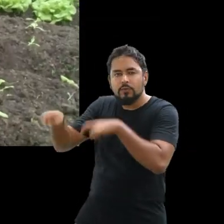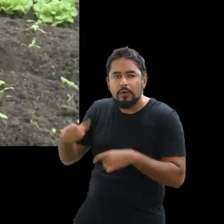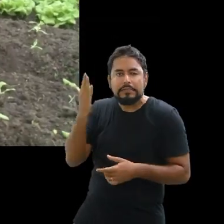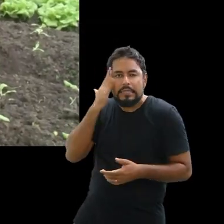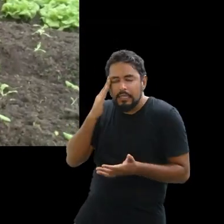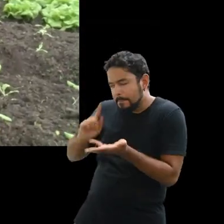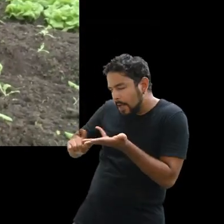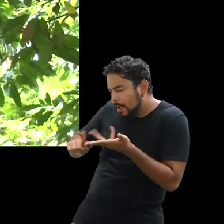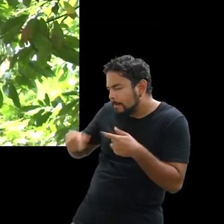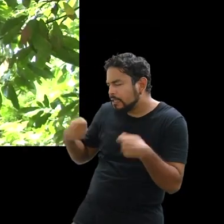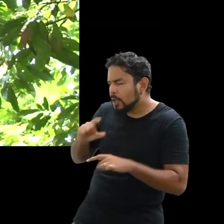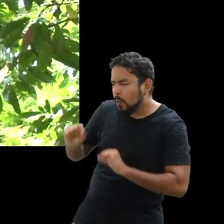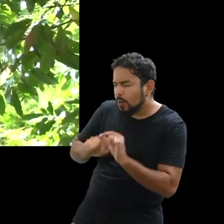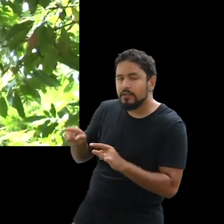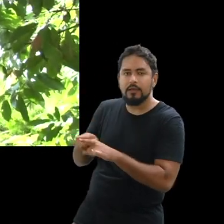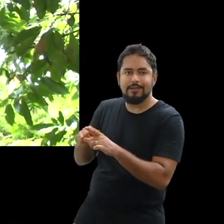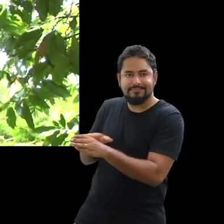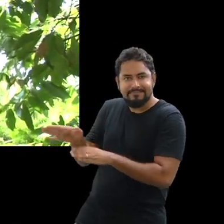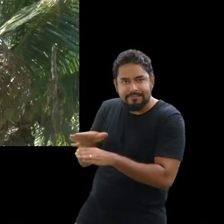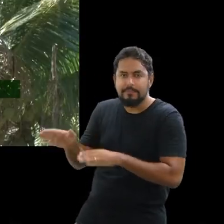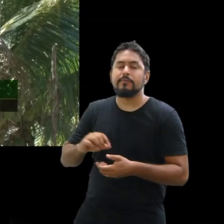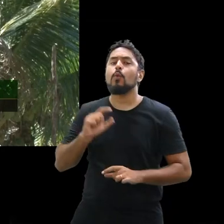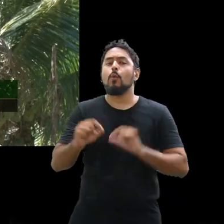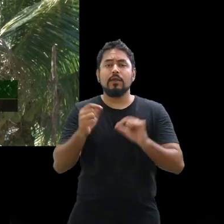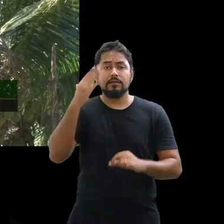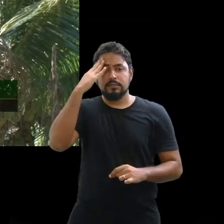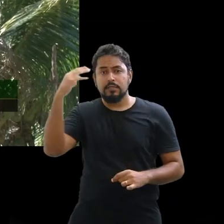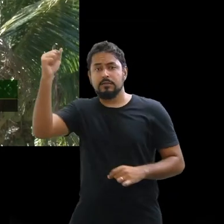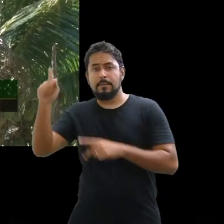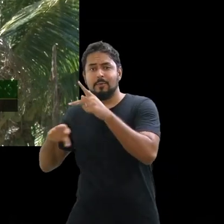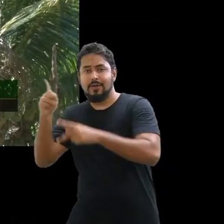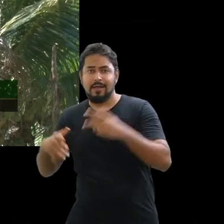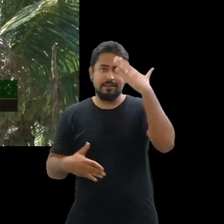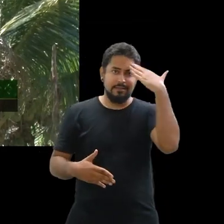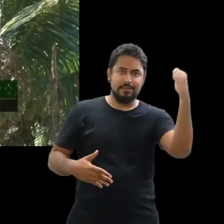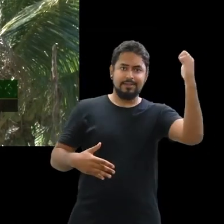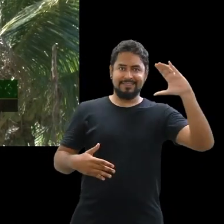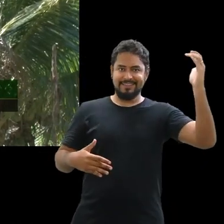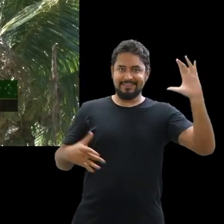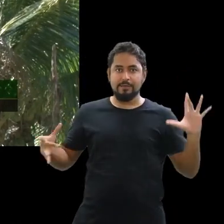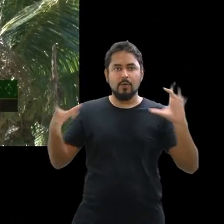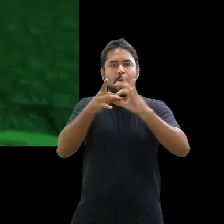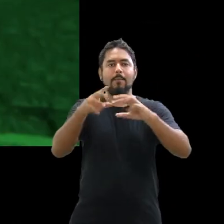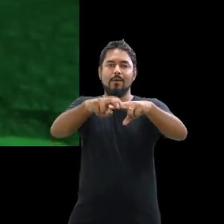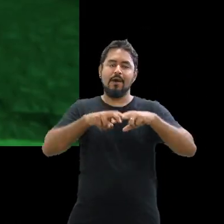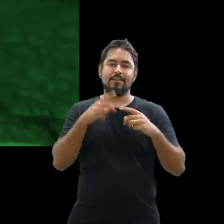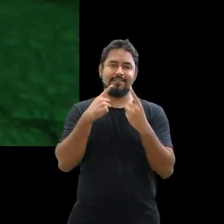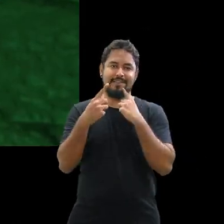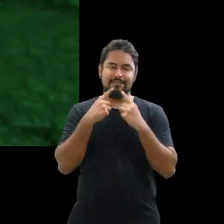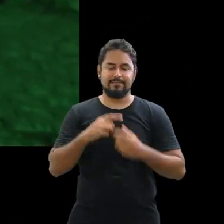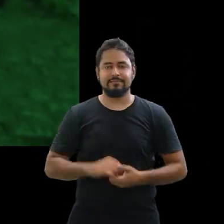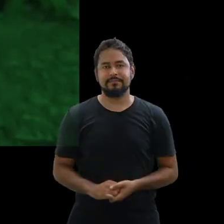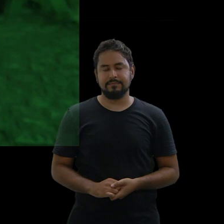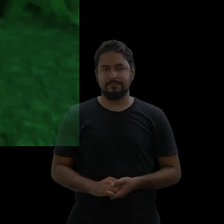e fazer com que ele entenda também. Unir através do diálogo esses saberes, tanto saber popular como saber científico.